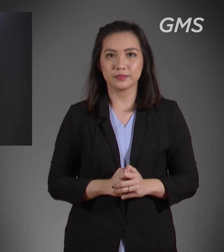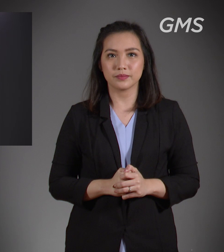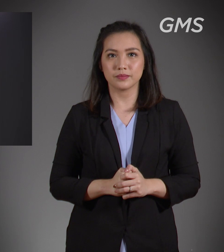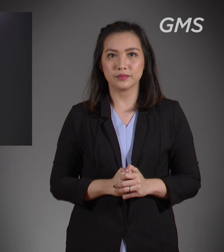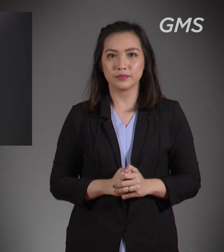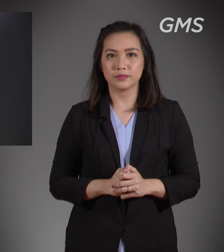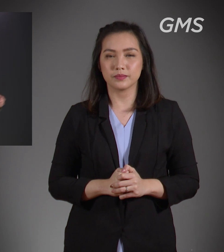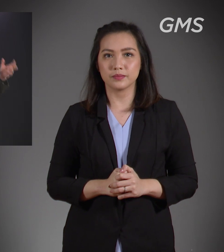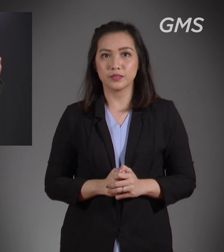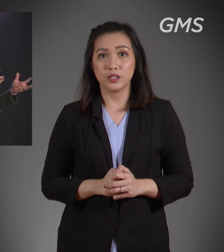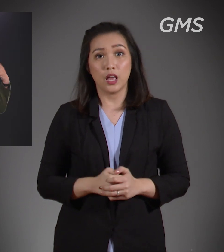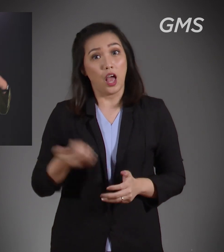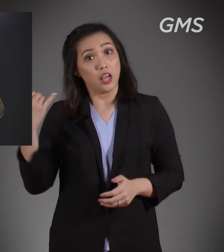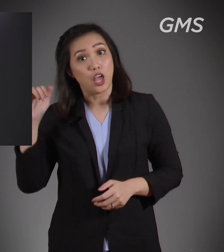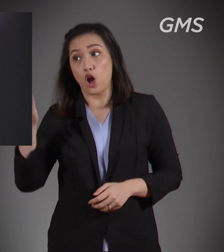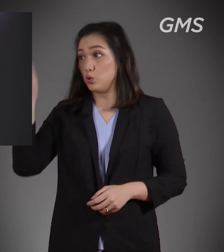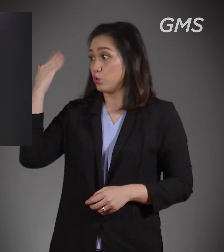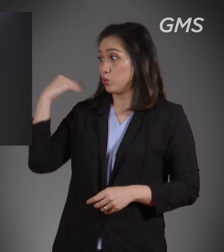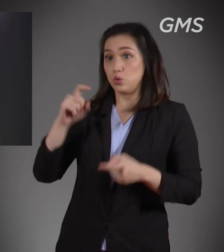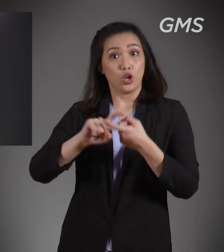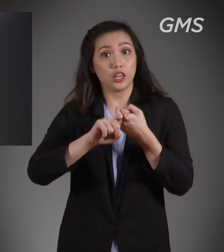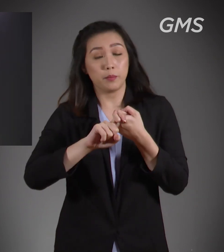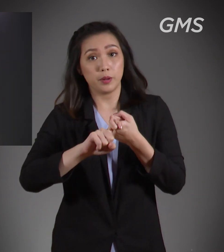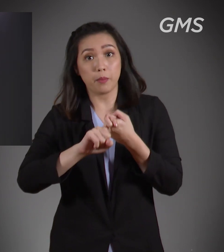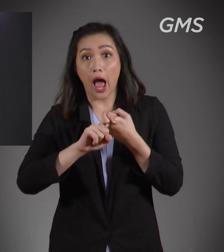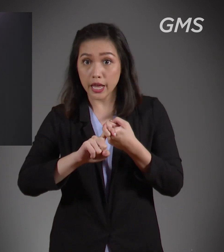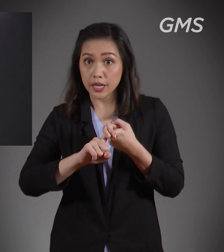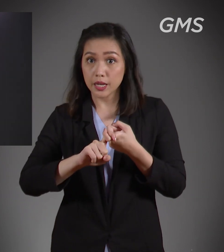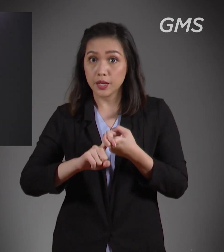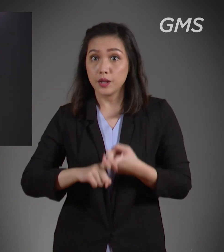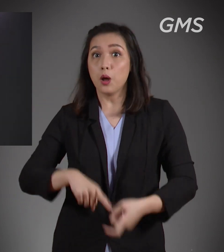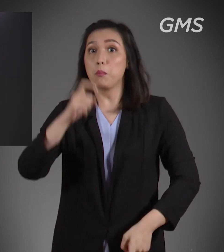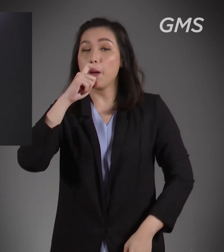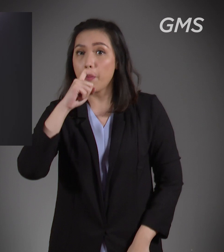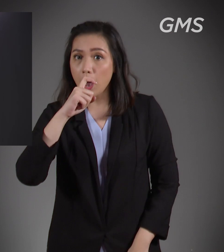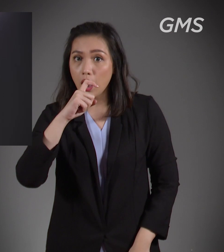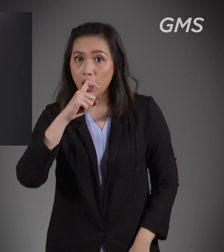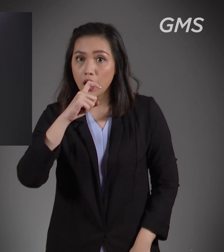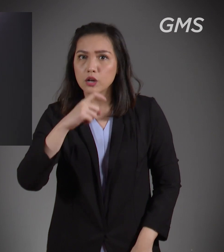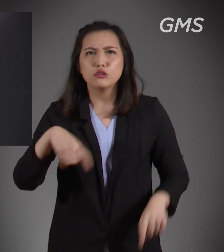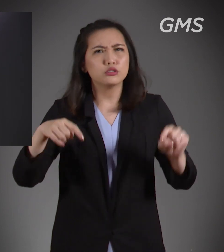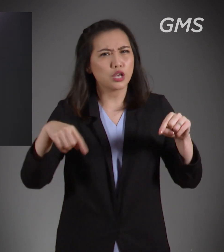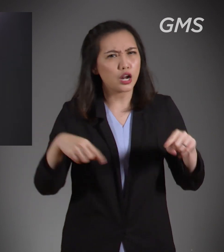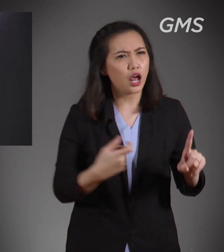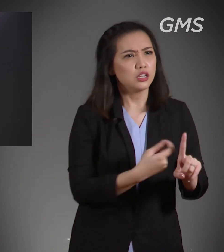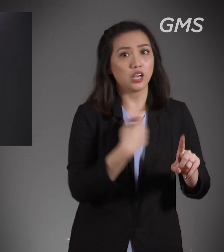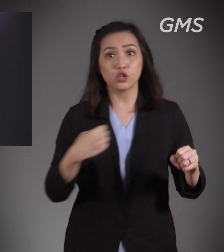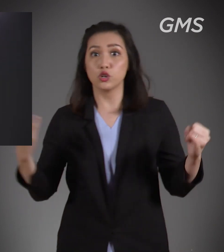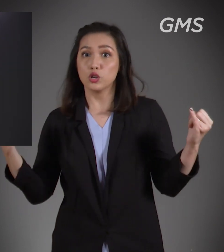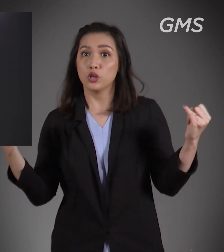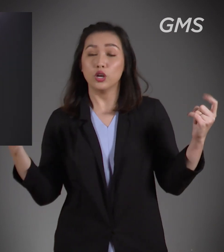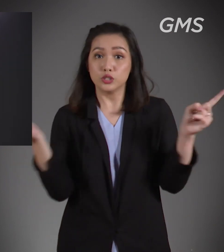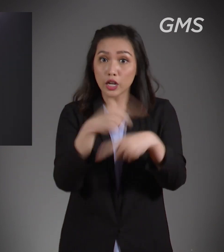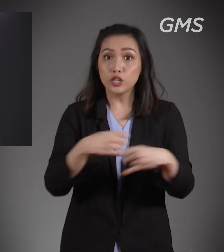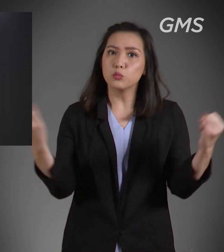Apa yang jadi sahabat papanya, semua memusuhi dia. Tiba-tiba apa yang indah bangkit melawan